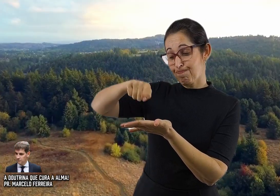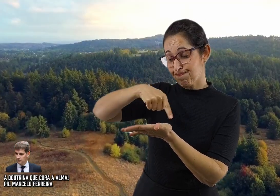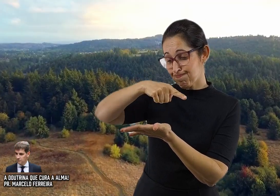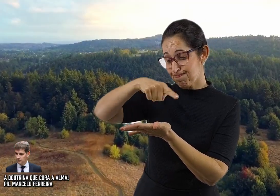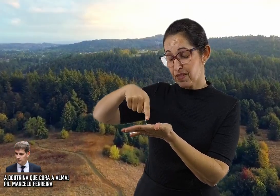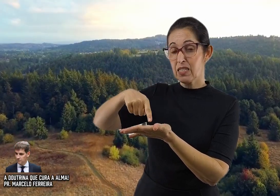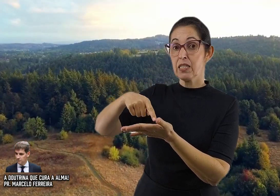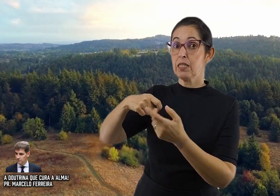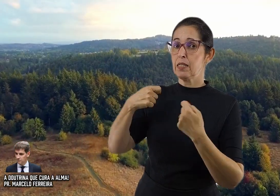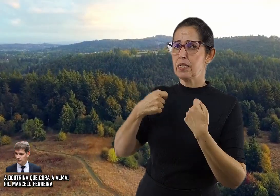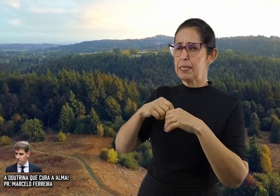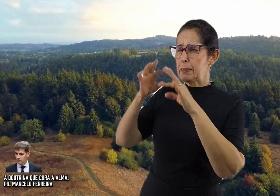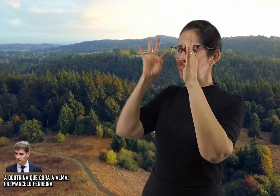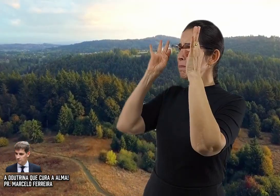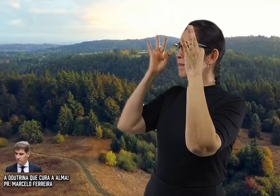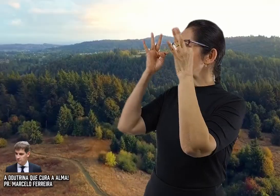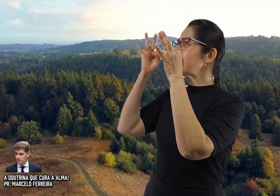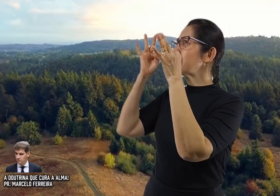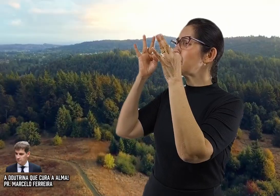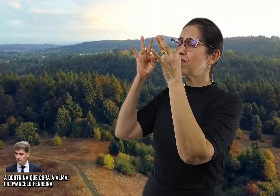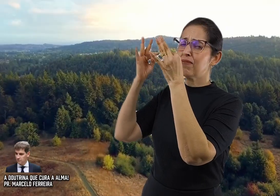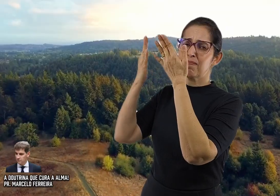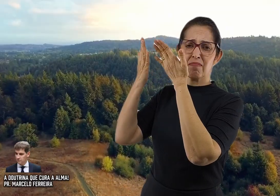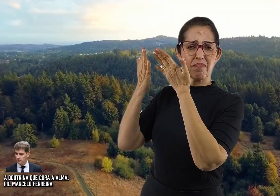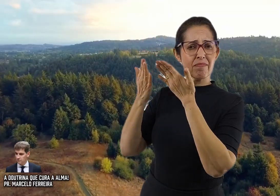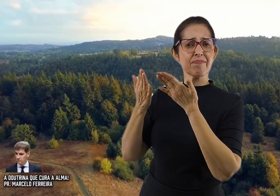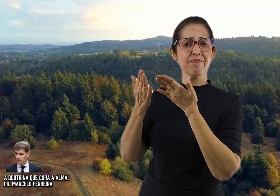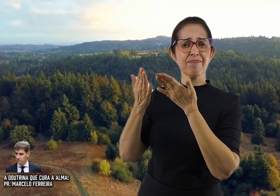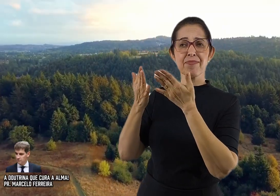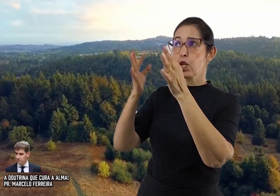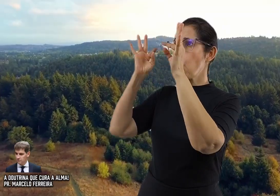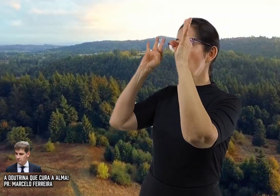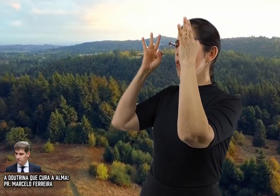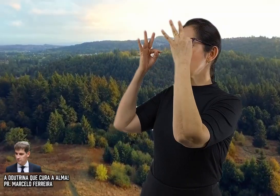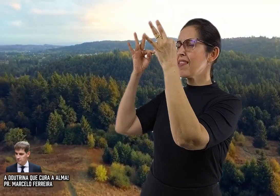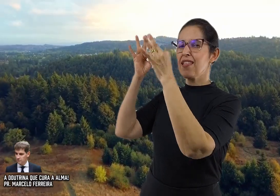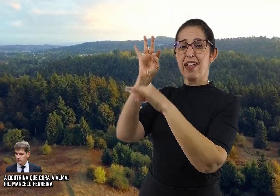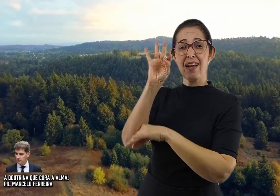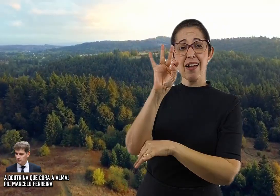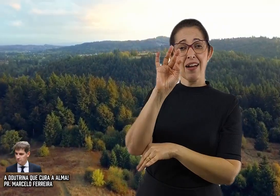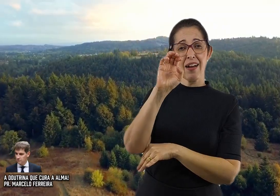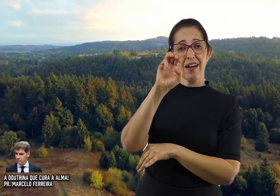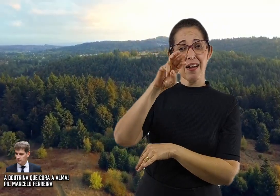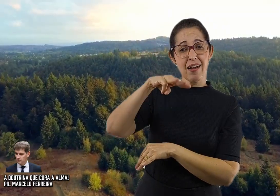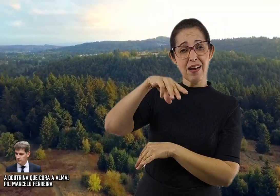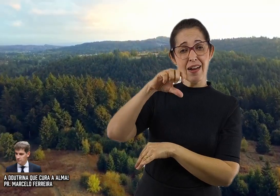temor. O temor do Senhor é o quê? É o princípio.